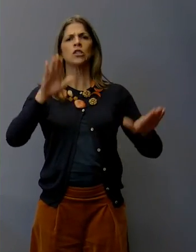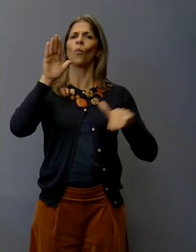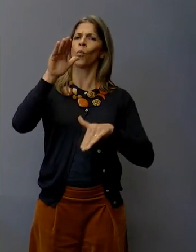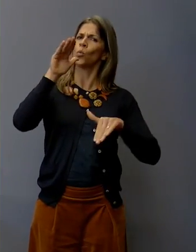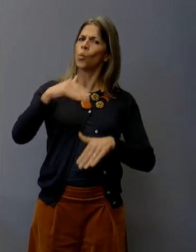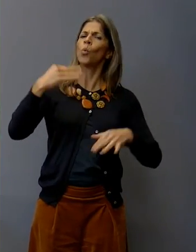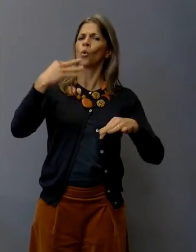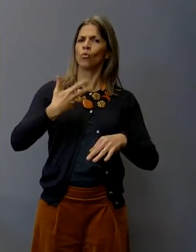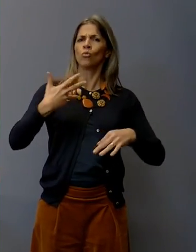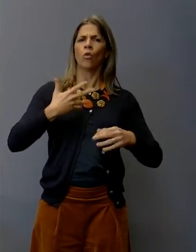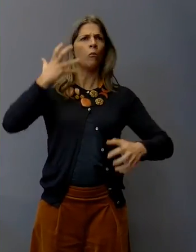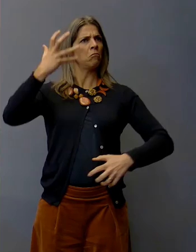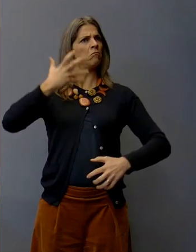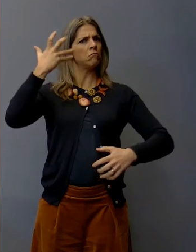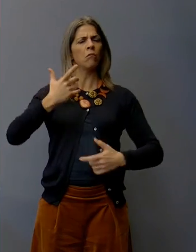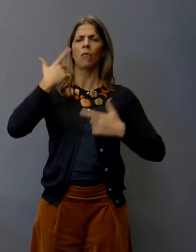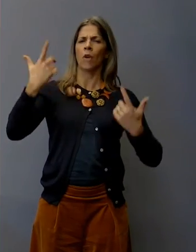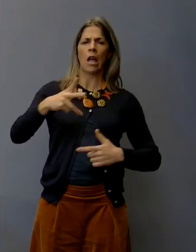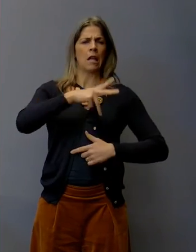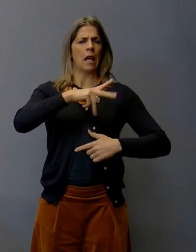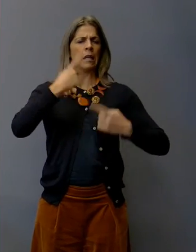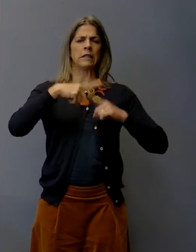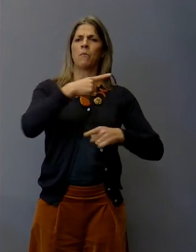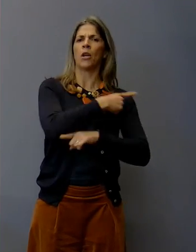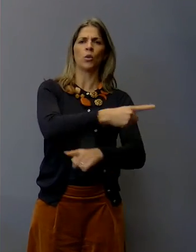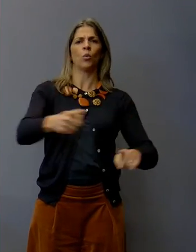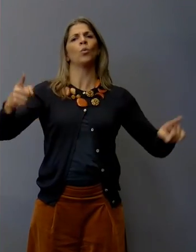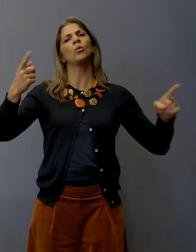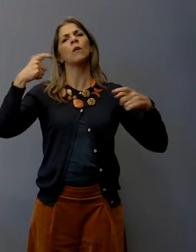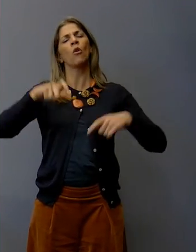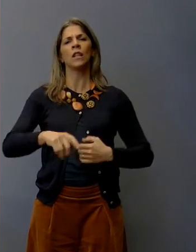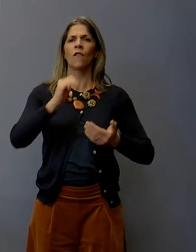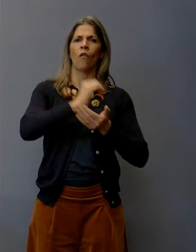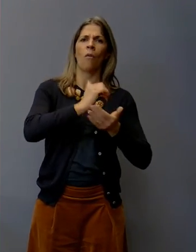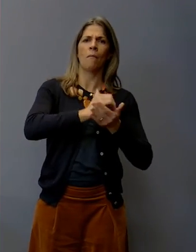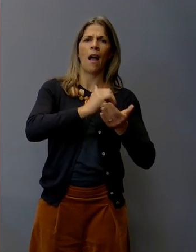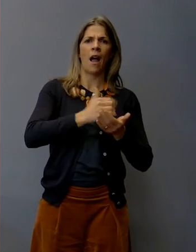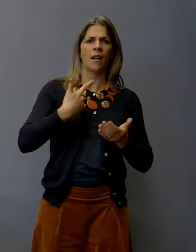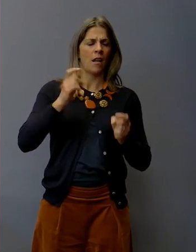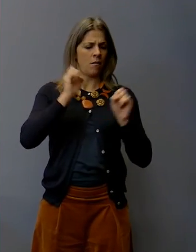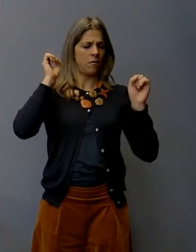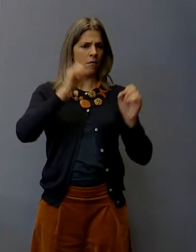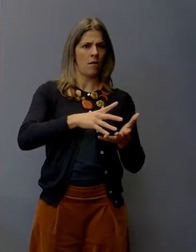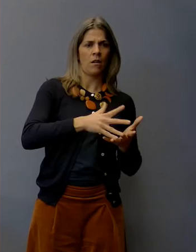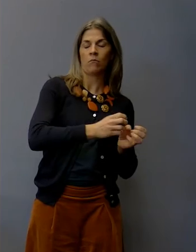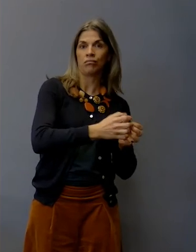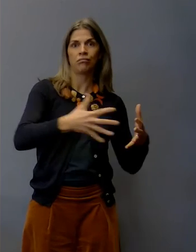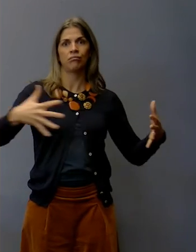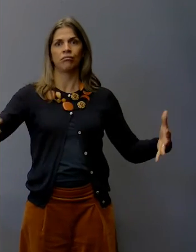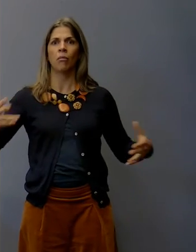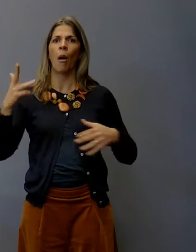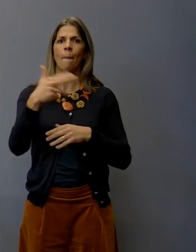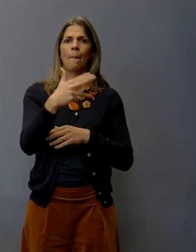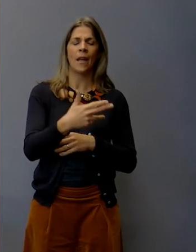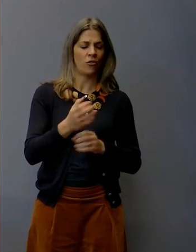saranno onori e glorie ricchezze per tutti perché moltiplicare i pani pesci eccetera eccetera ma non è così